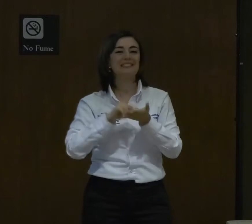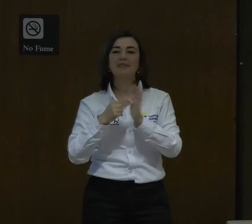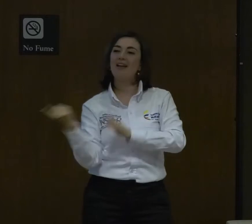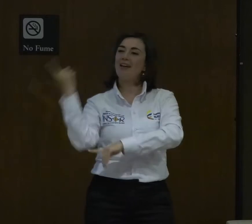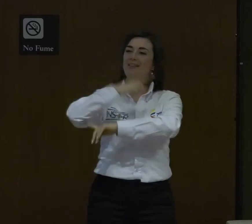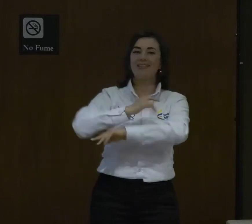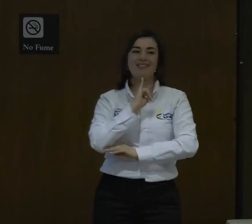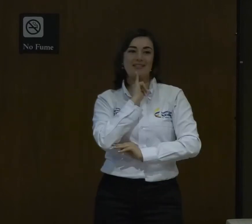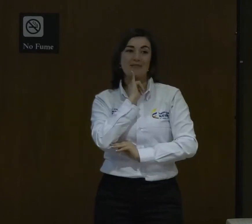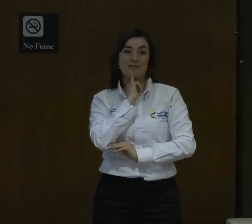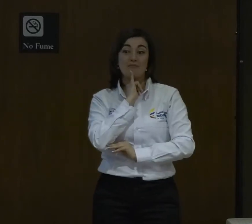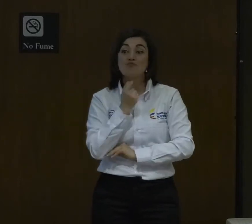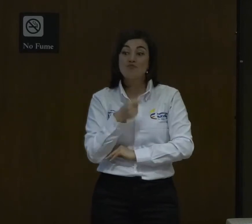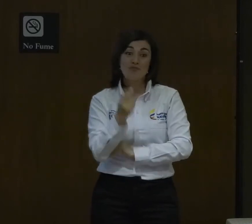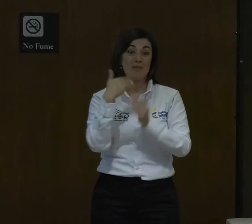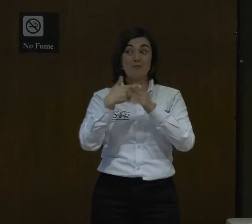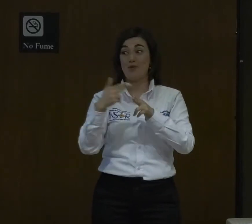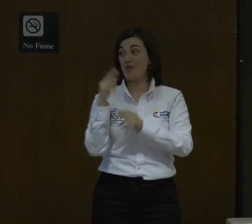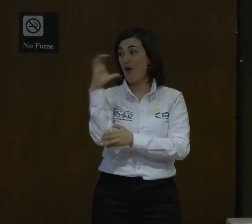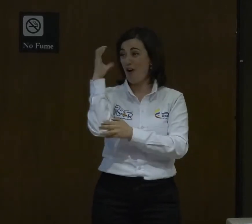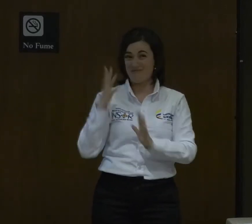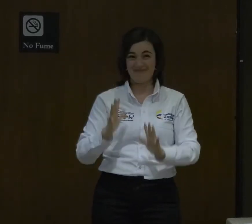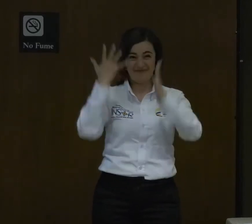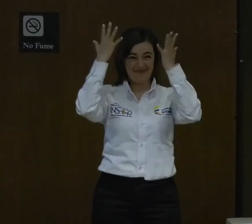del Idioma, que se celebra ahora en Colombia.